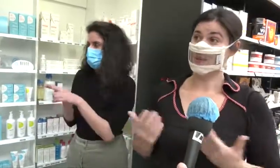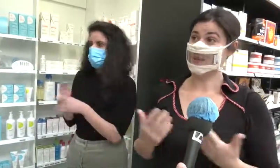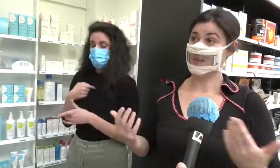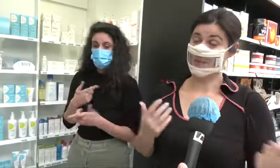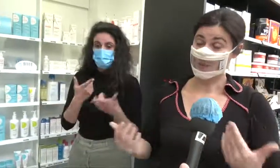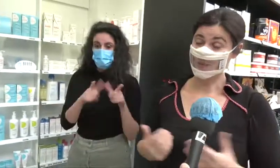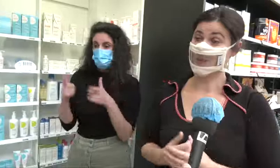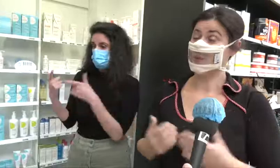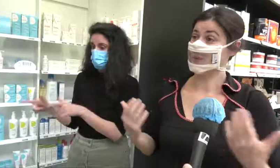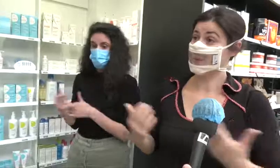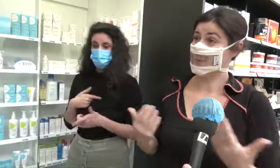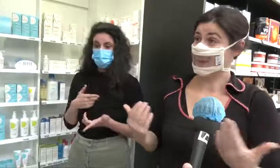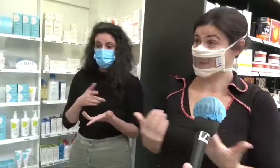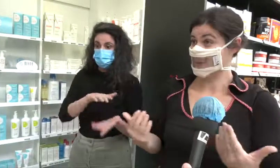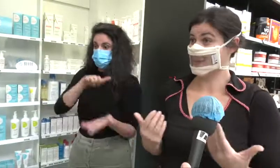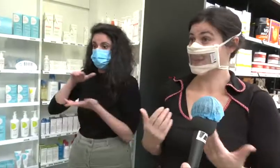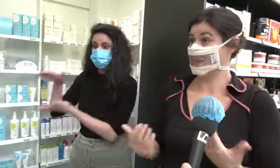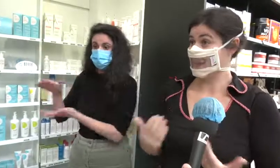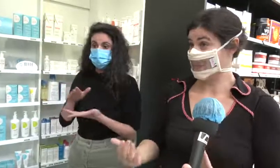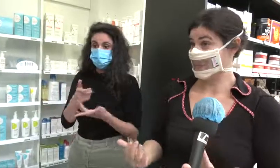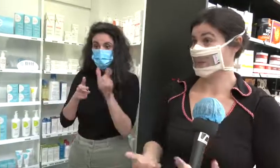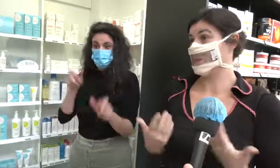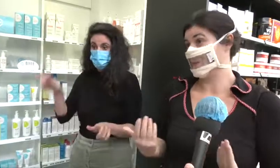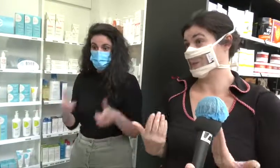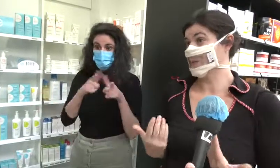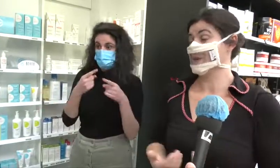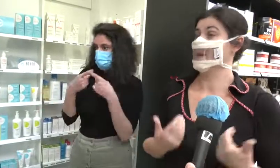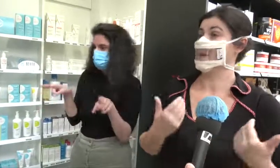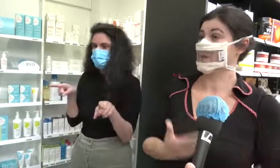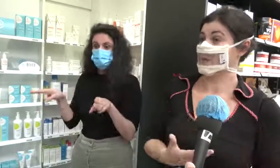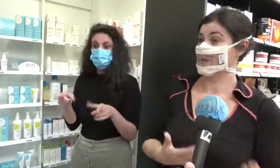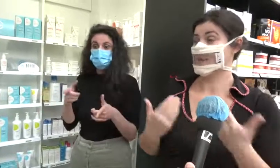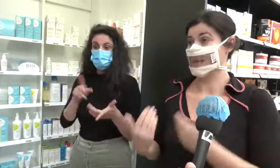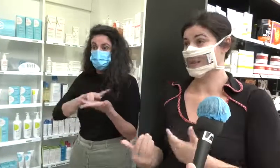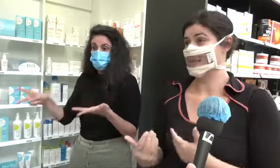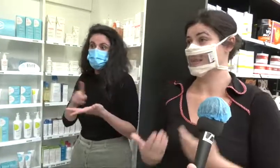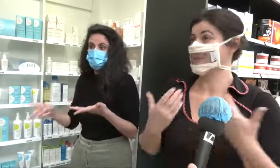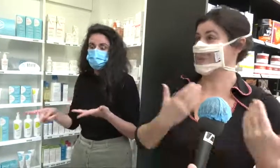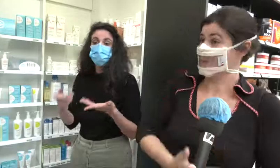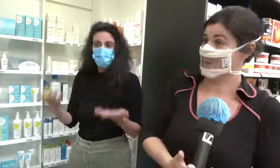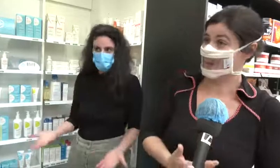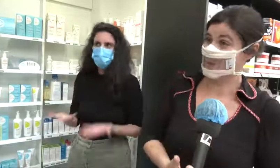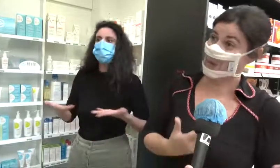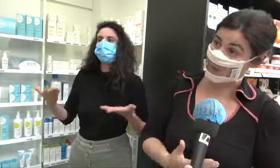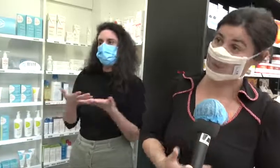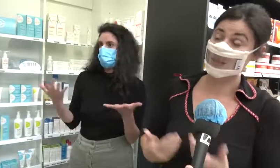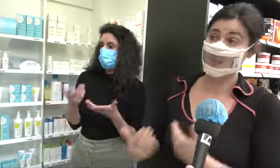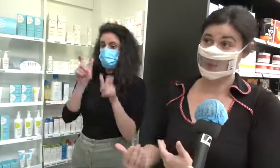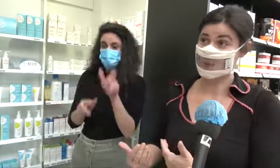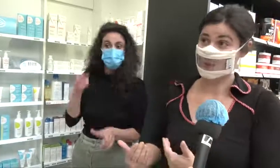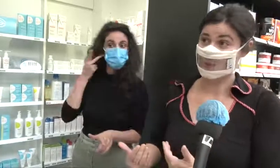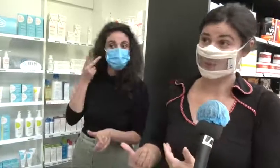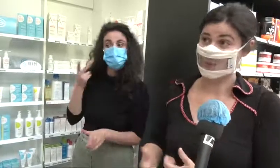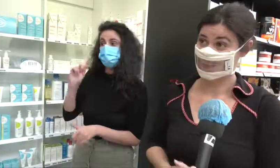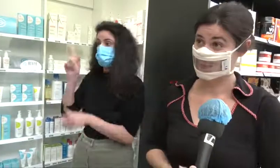langues différentes, entre deux personnes qui n'ont pas la même langue. En l'occurrence, entre le français et la langue des signes, donc entre des personnes entendantes et des